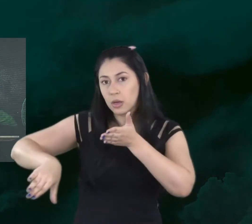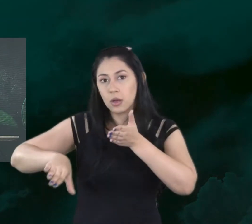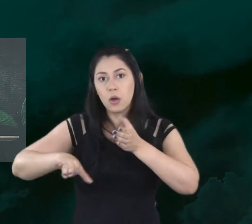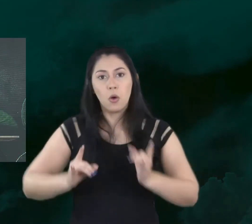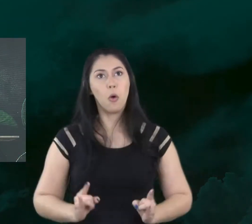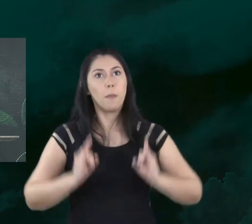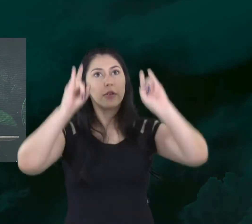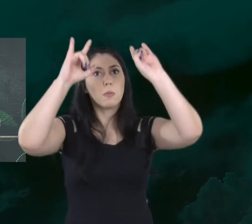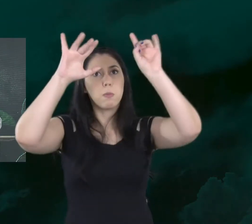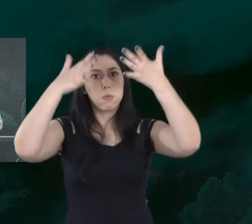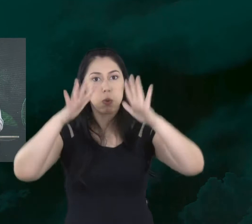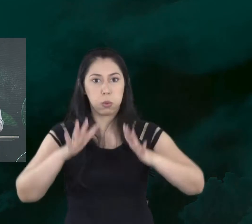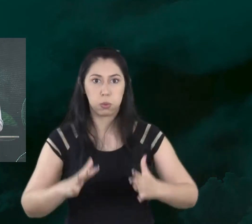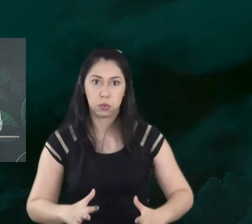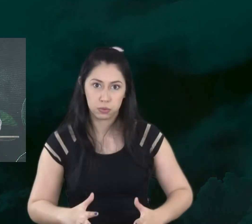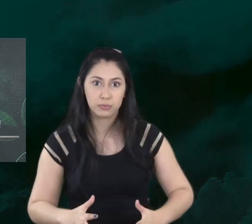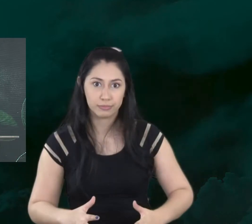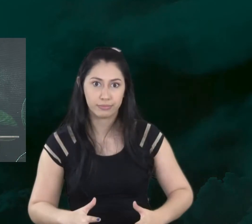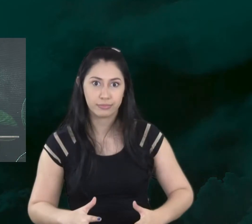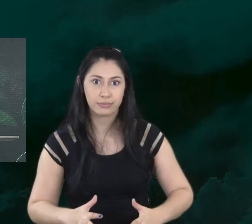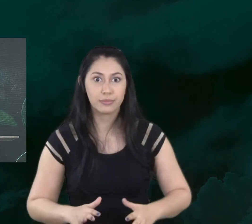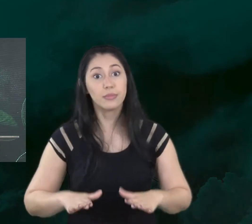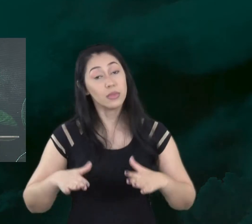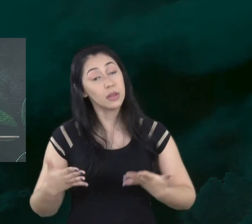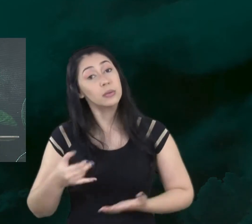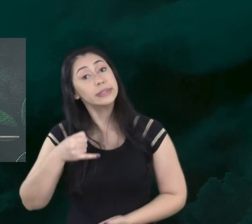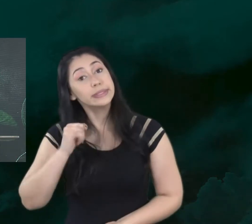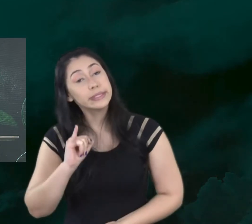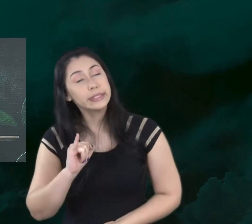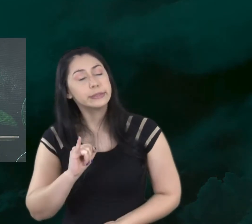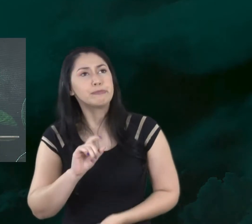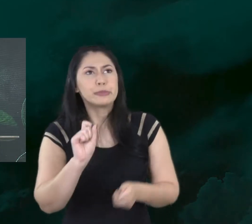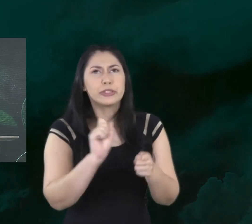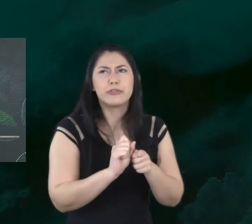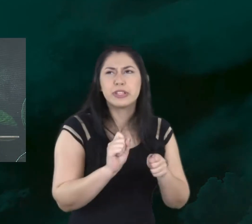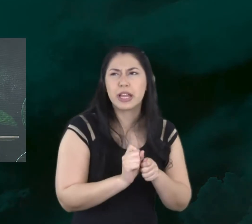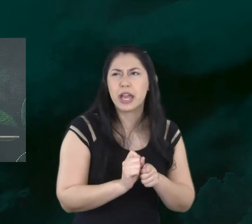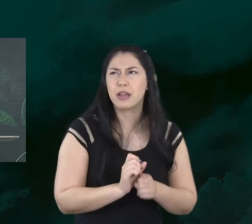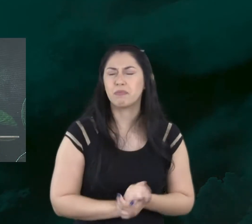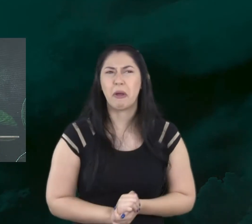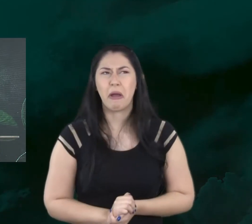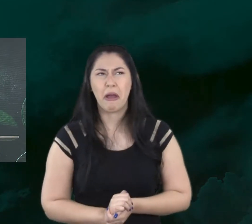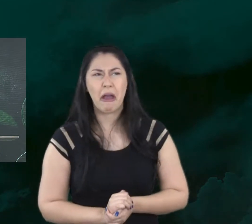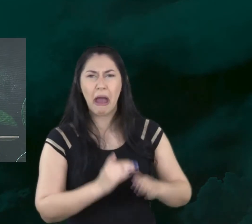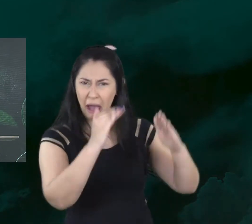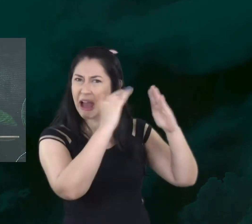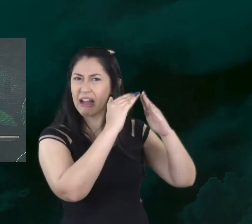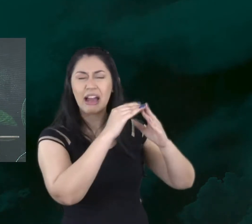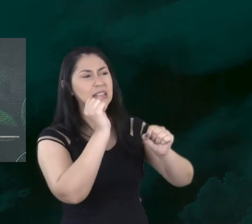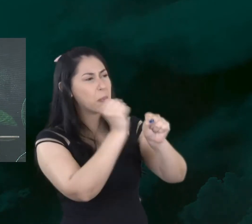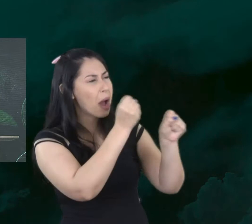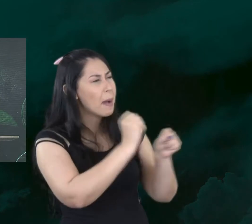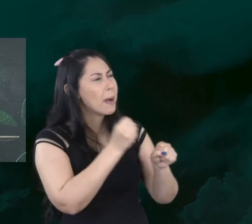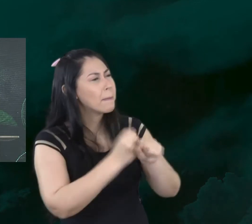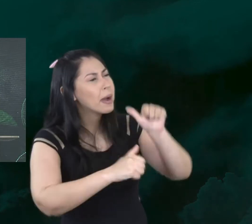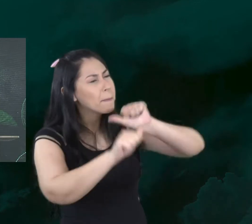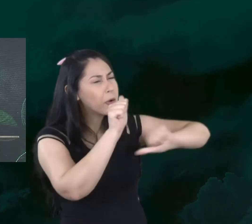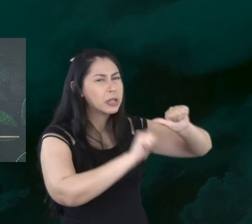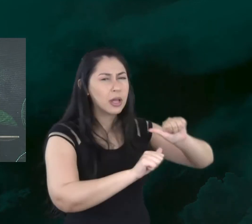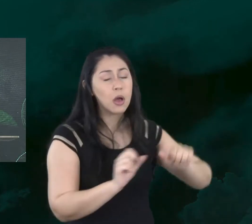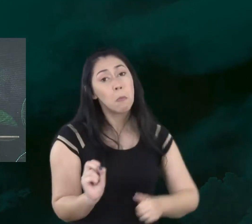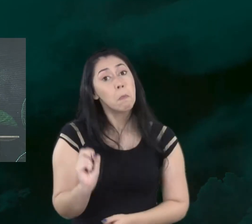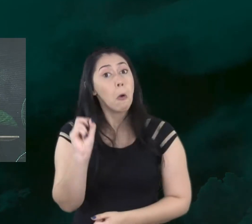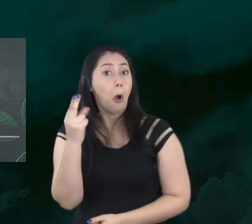cair. Portanto, quando você fizer uma reforma na sua casa, uma reforma no seu